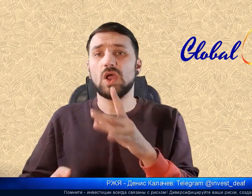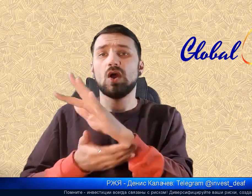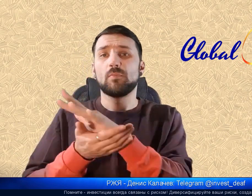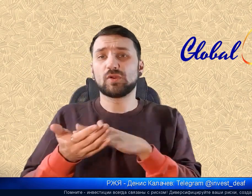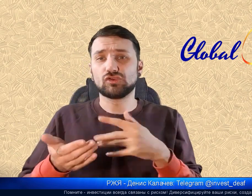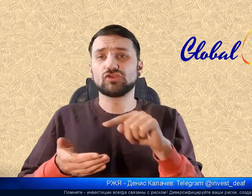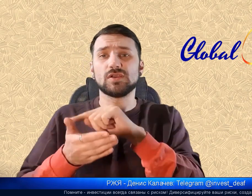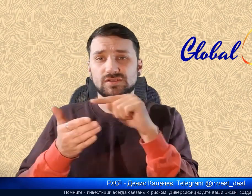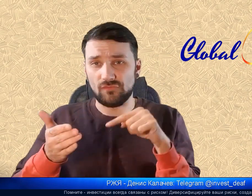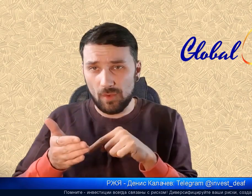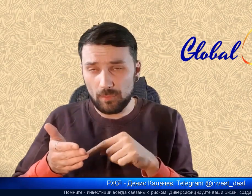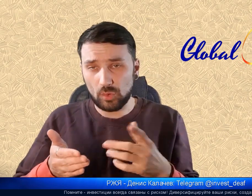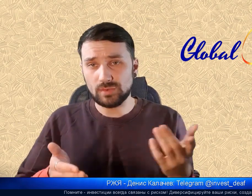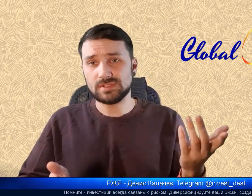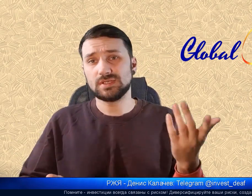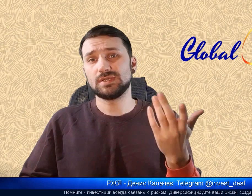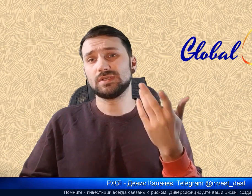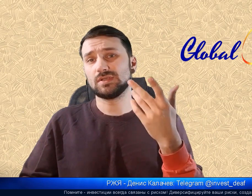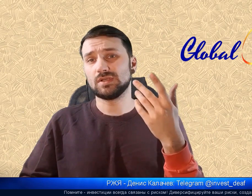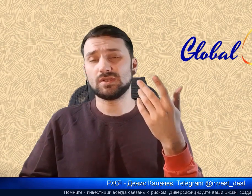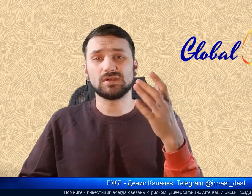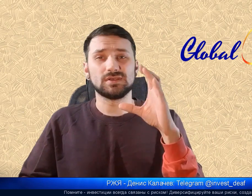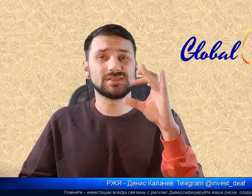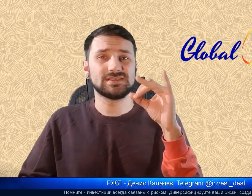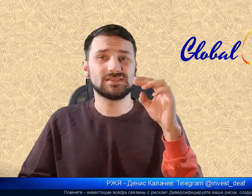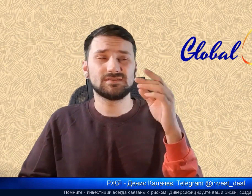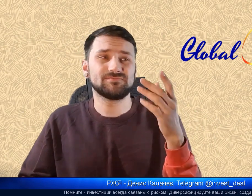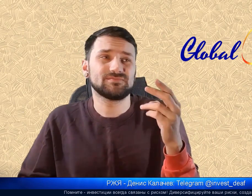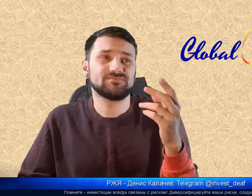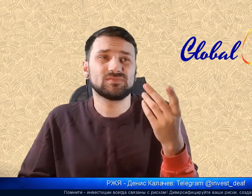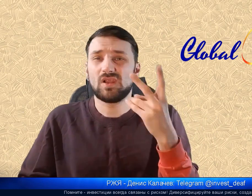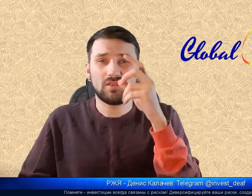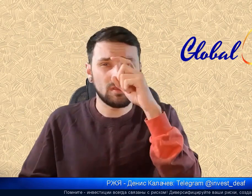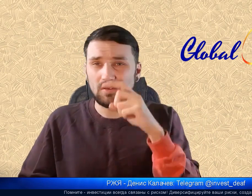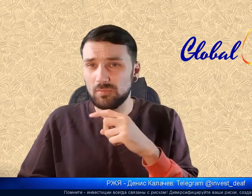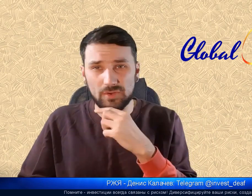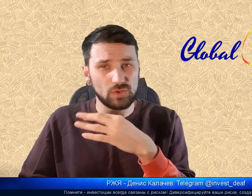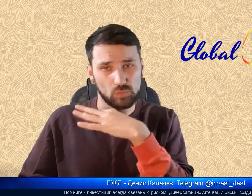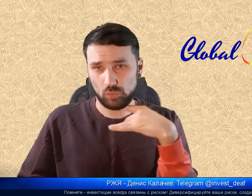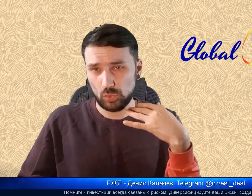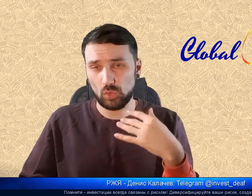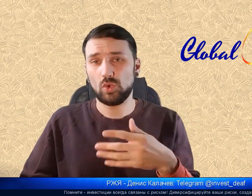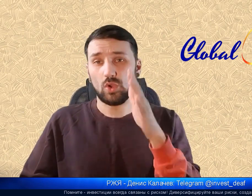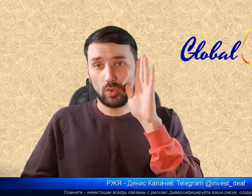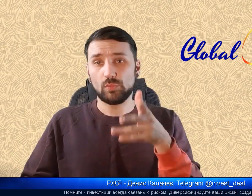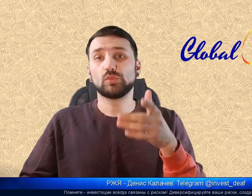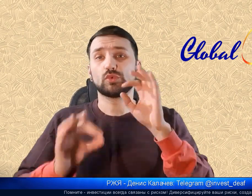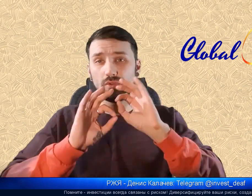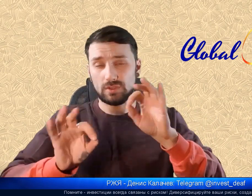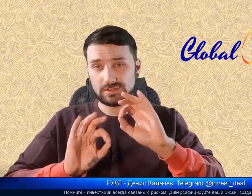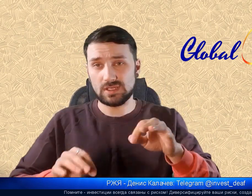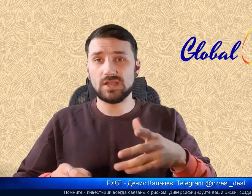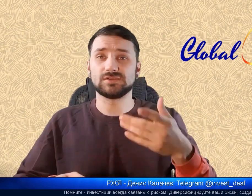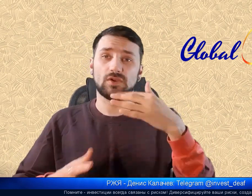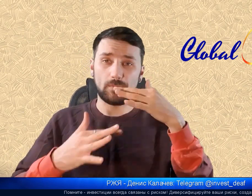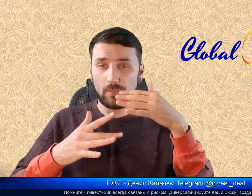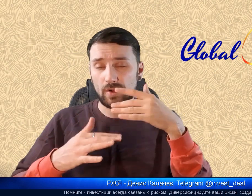вопросы. Будем все это обсуждать. Андрей Жариков будет спикером для слышащей аудитории. Я